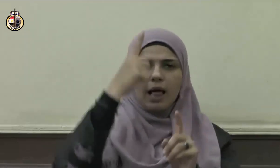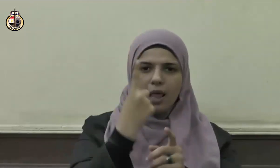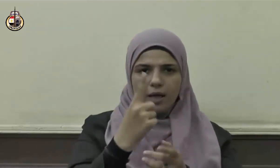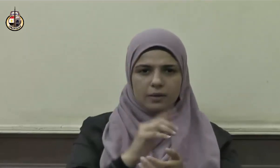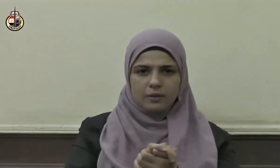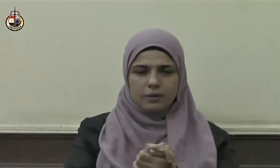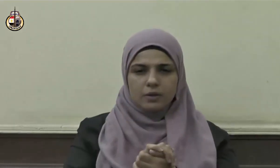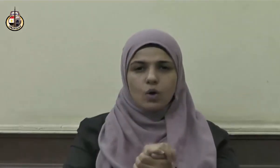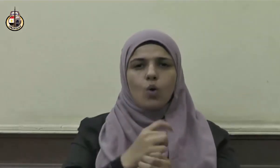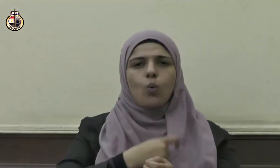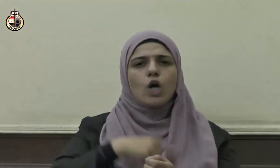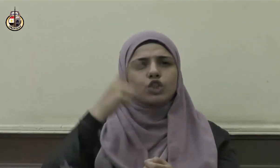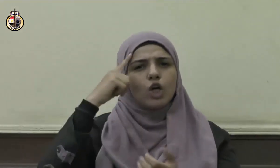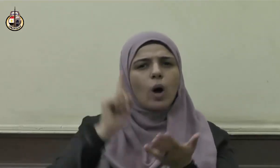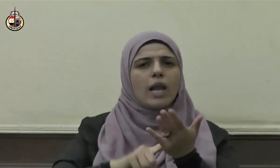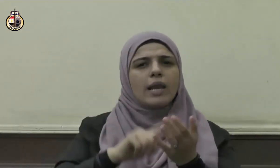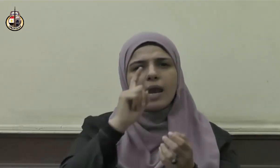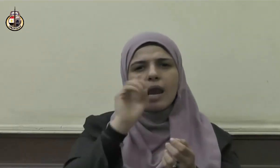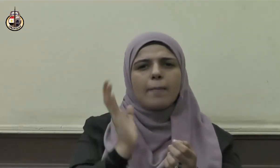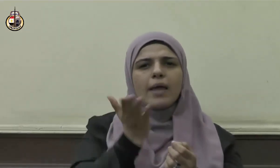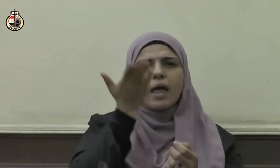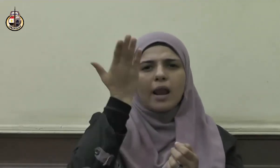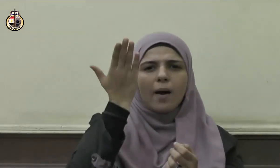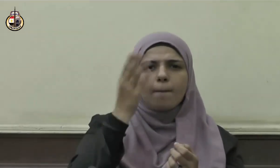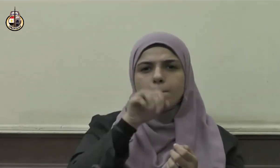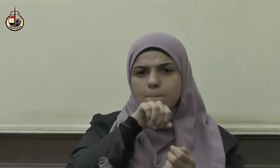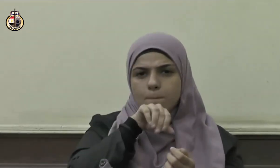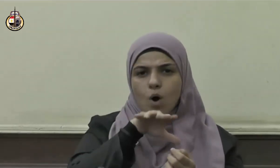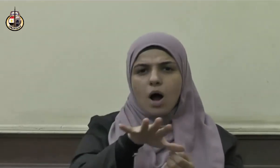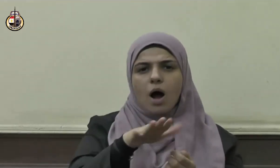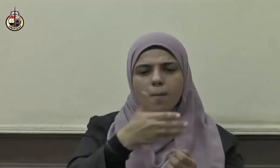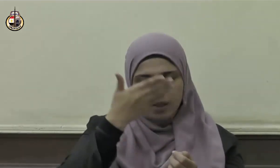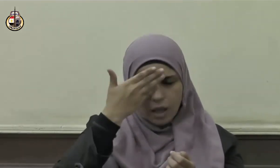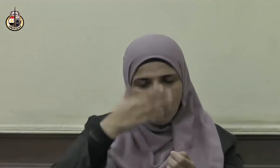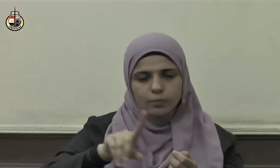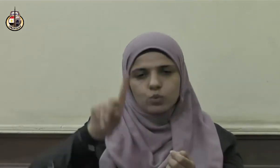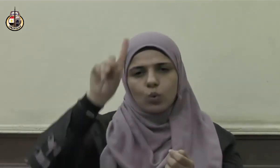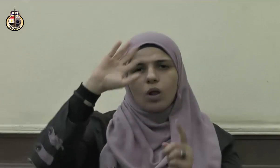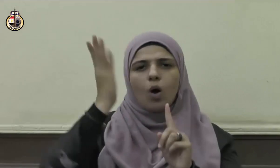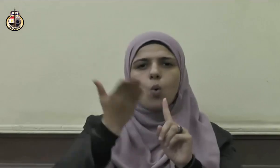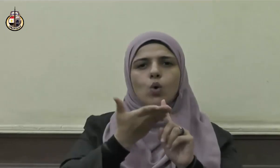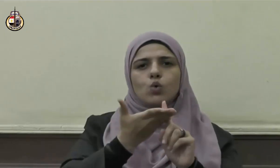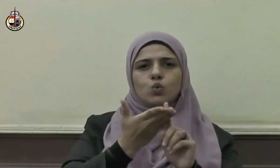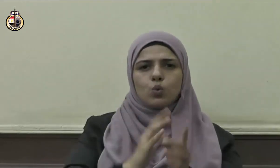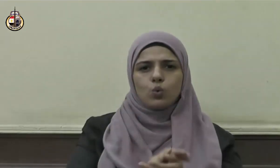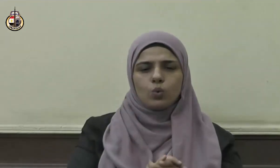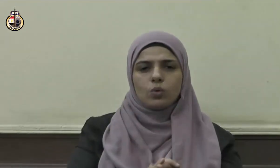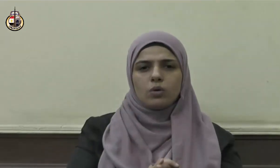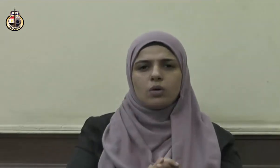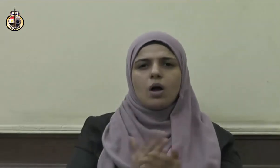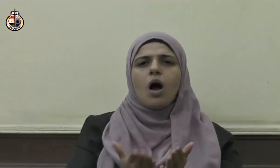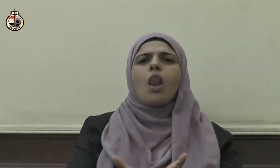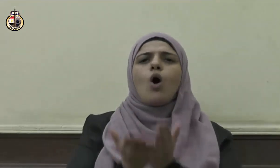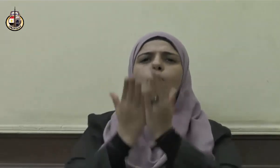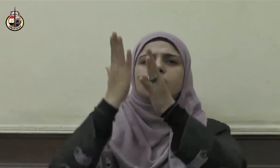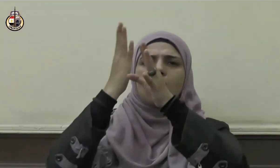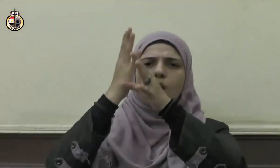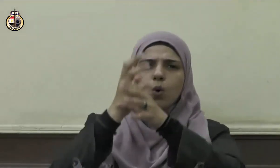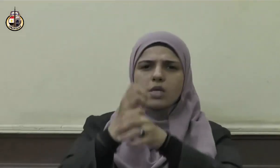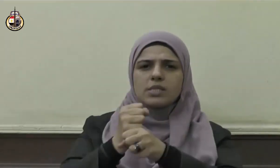له، وأشهد أن سيدنا ونبينا محمدًا عبده ورسوله. اللهم صل